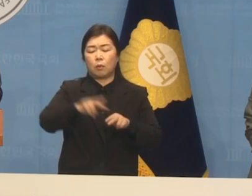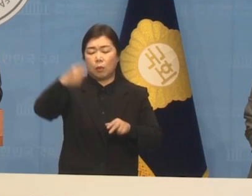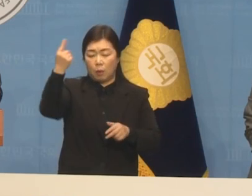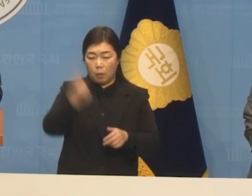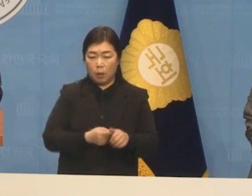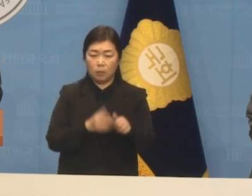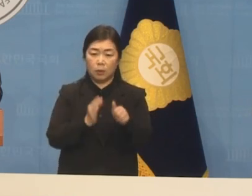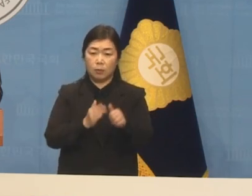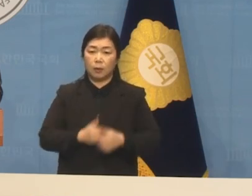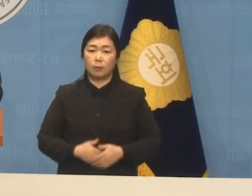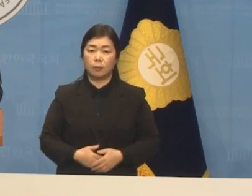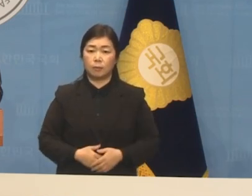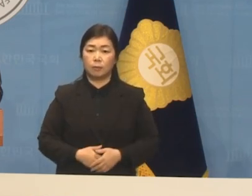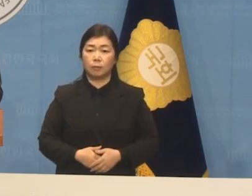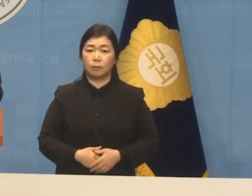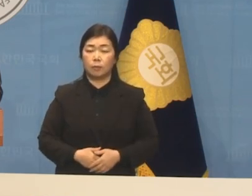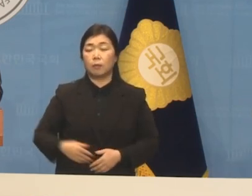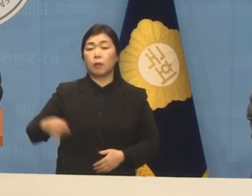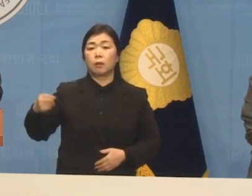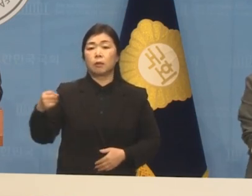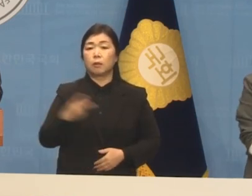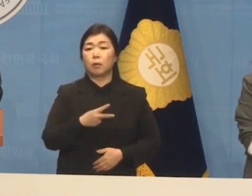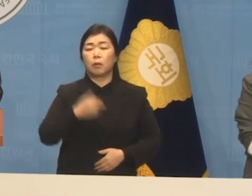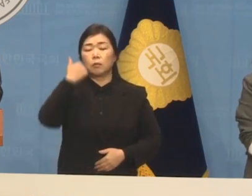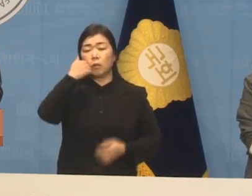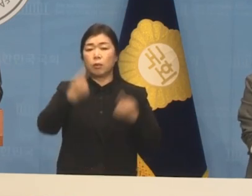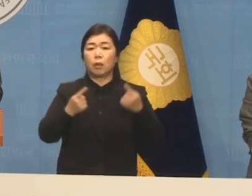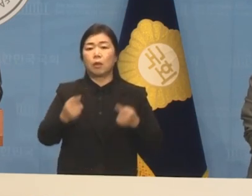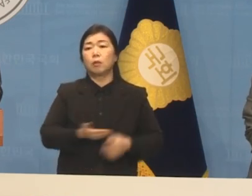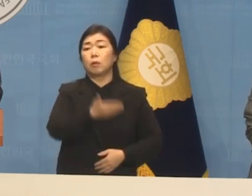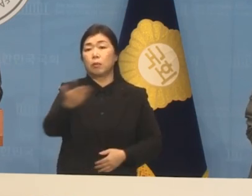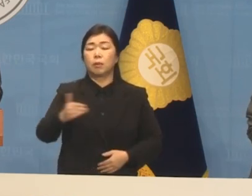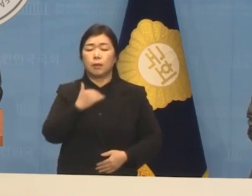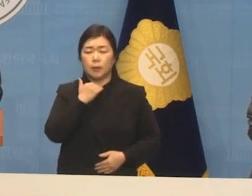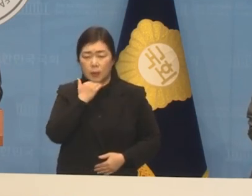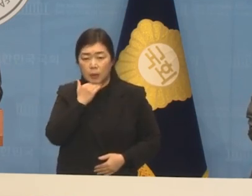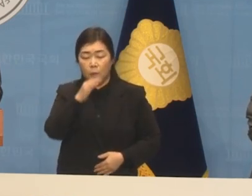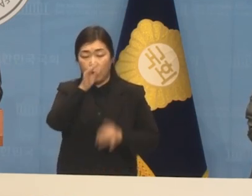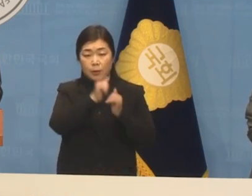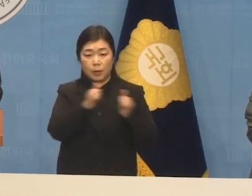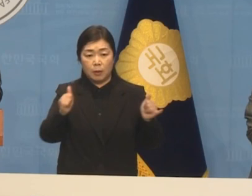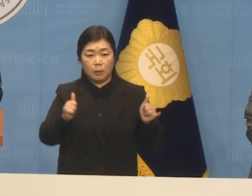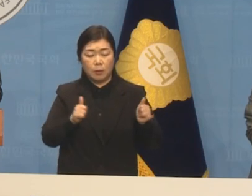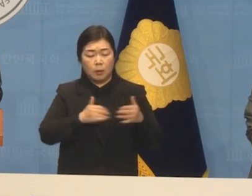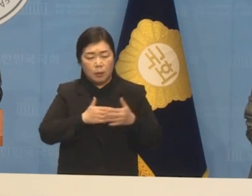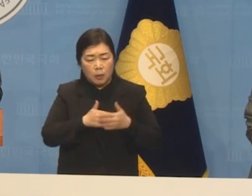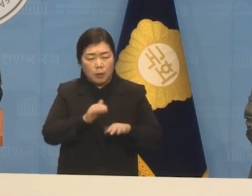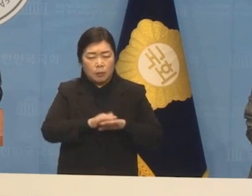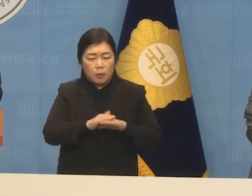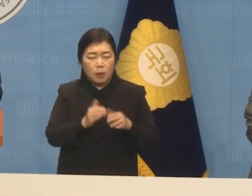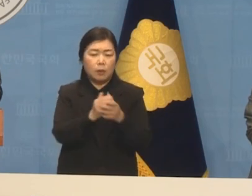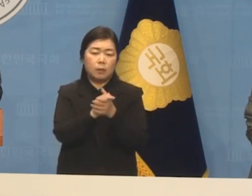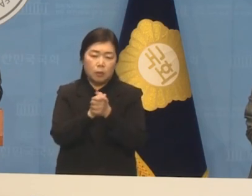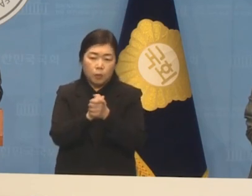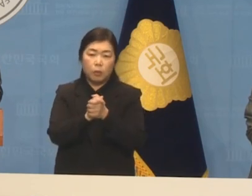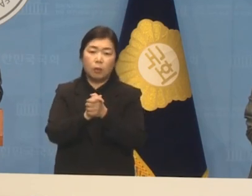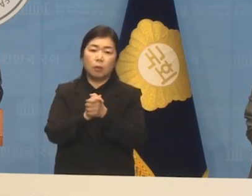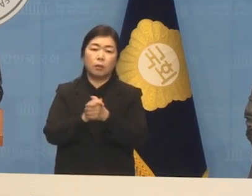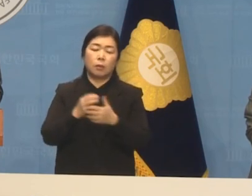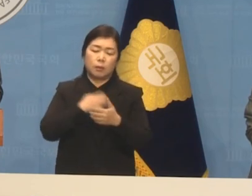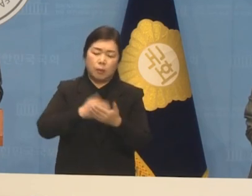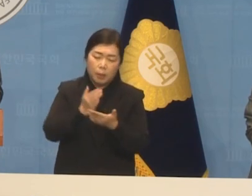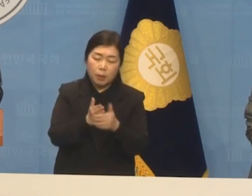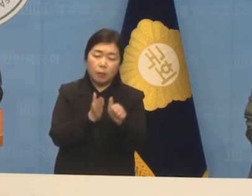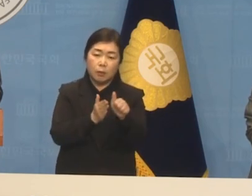복귀해 주십시오. 그리고 누구보다 여러분을 기다리는 환자의 떨리는 두 손을 잡고 걱정